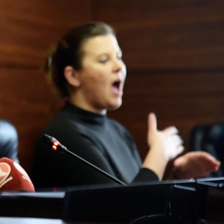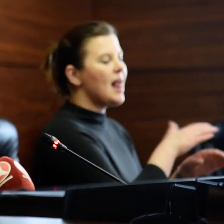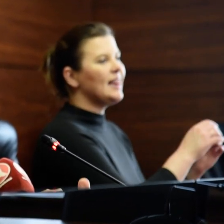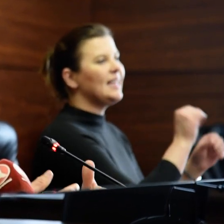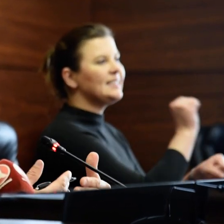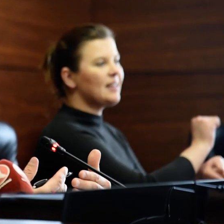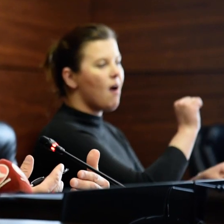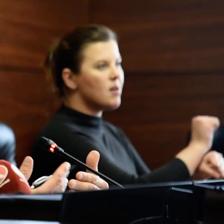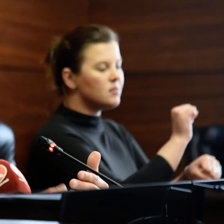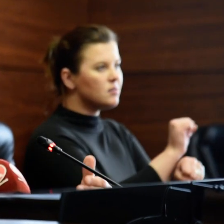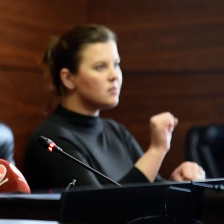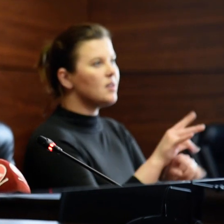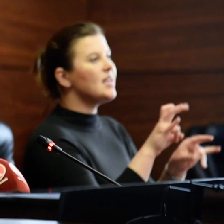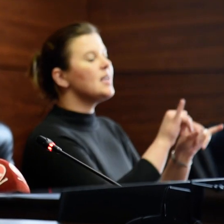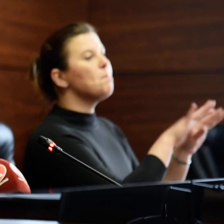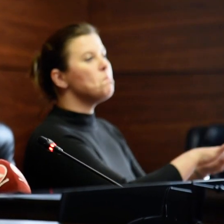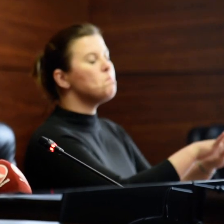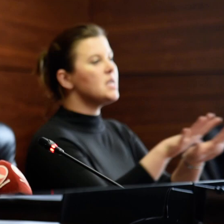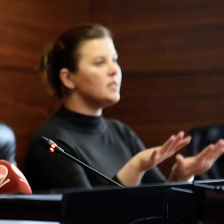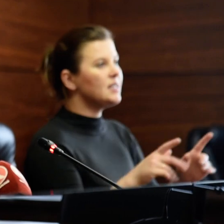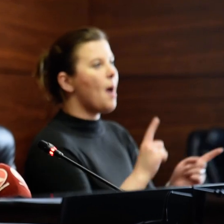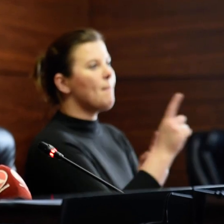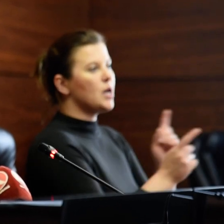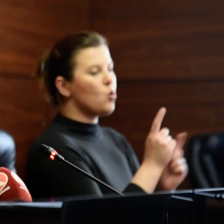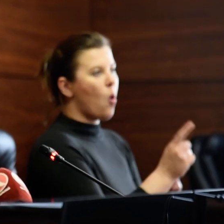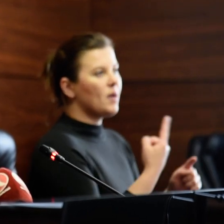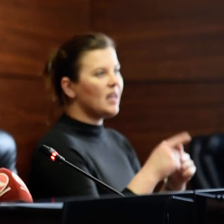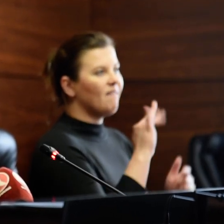місць переробки відходів, що є найголовнішим.